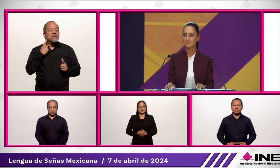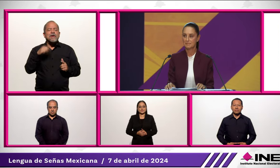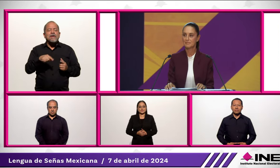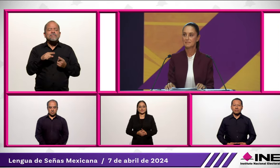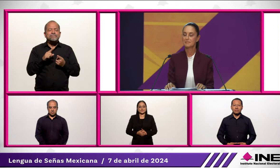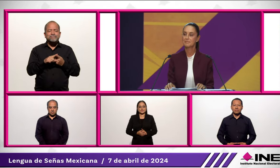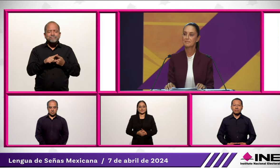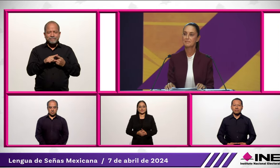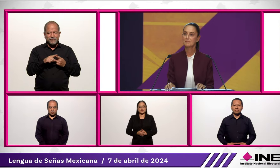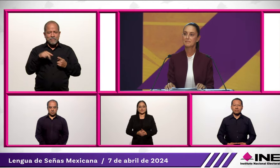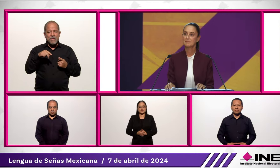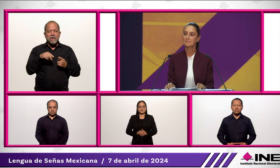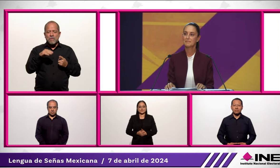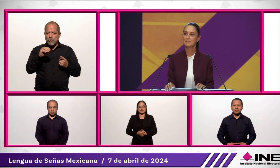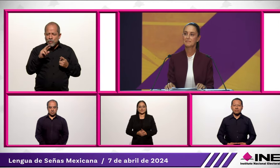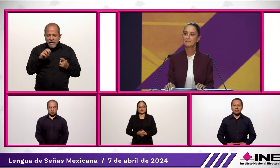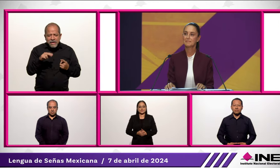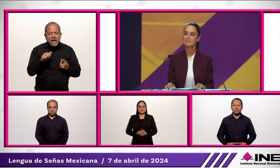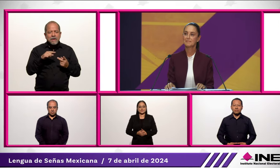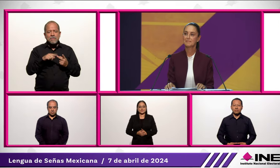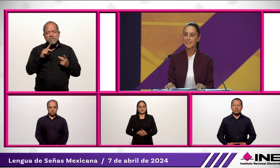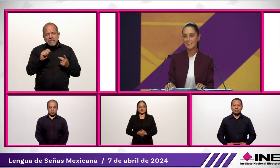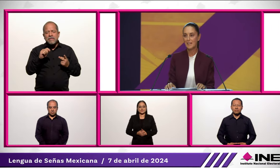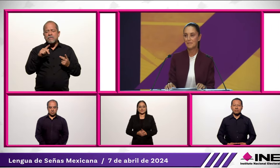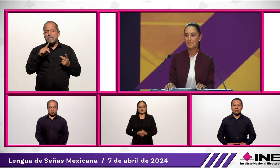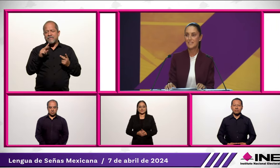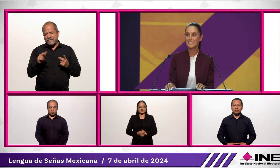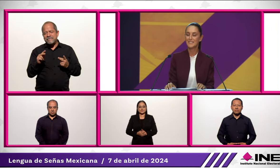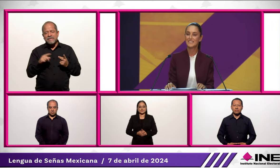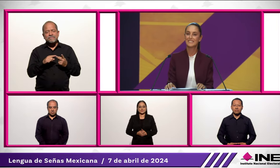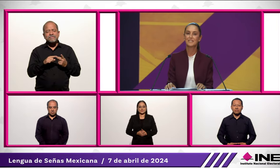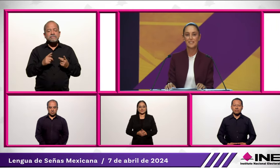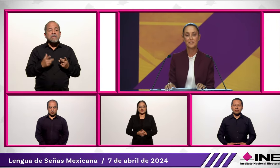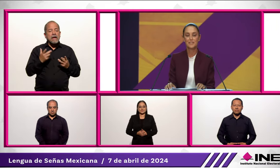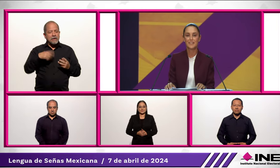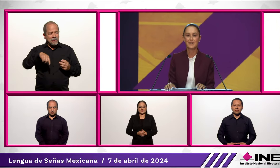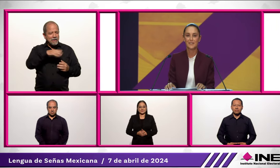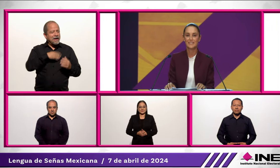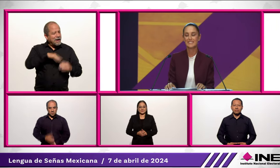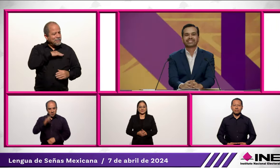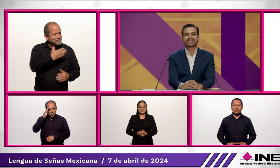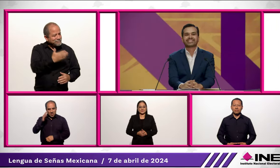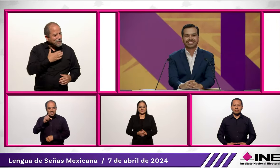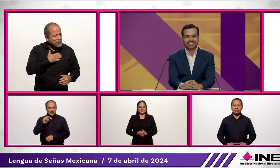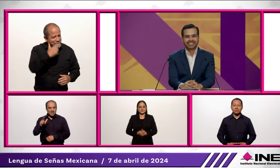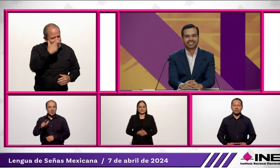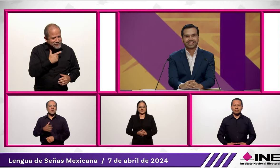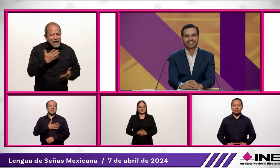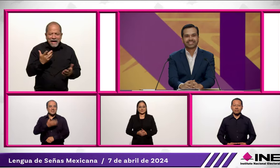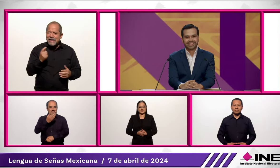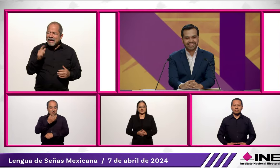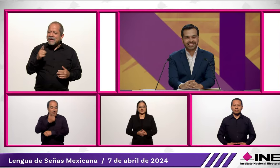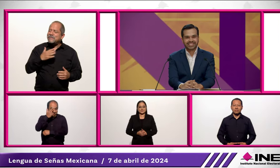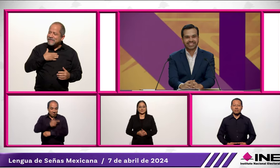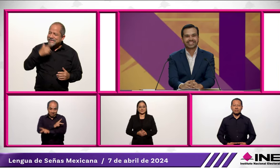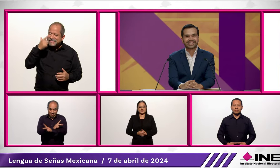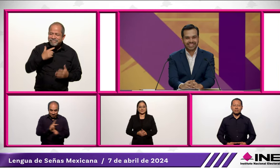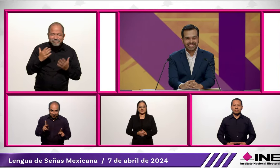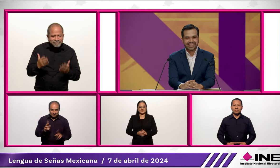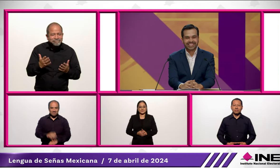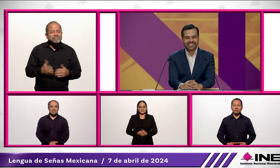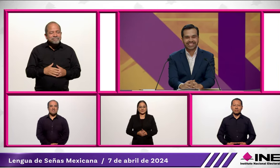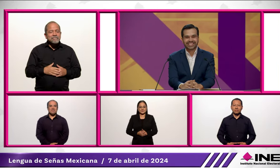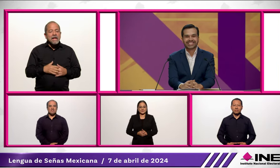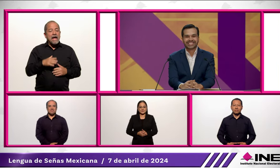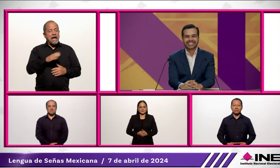partidos Morena y del Trabajo y Verde. Claudia, candidata, muy buenas noches. ¿Qué tal? Muy buenas noches. Buenas Jorge Máynez, candidato